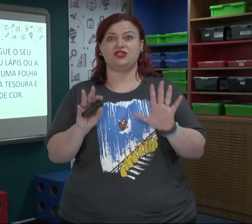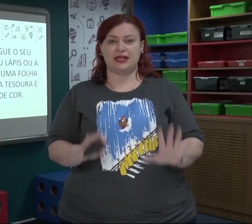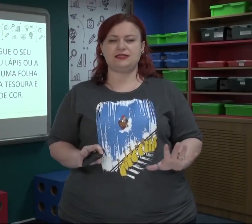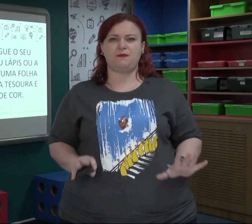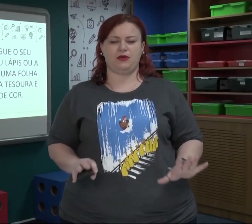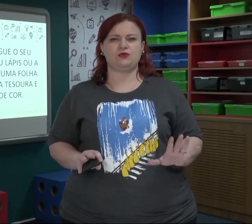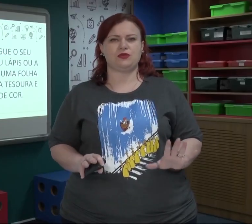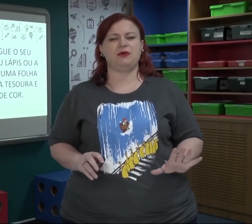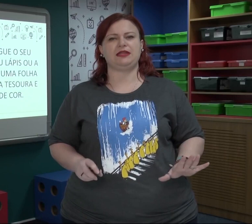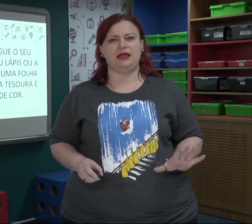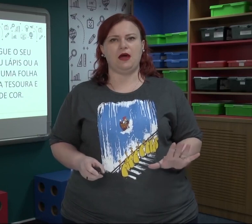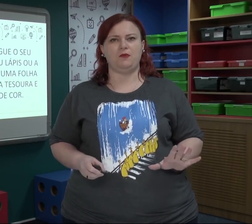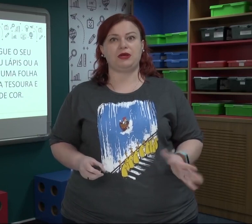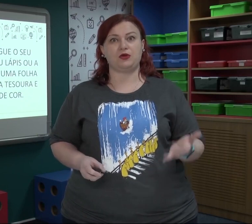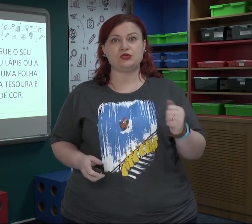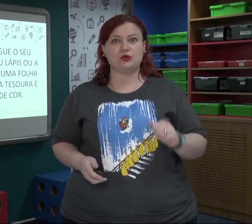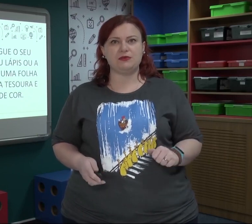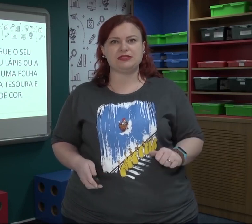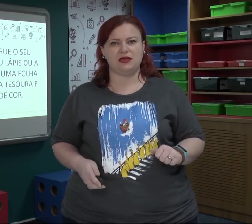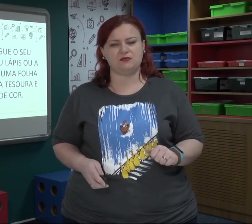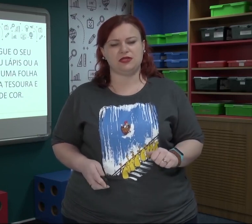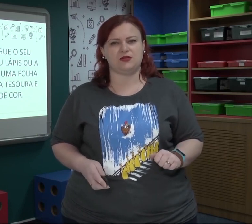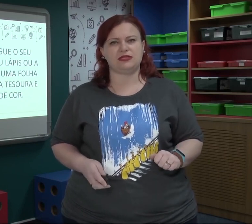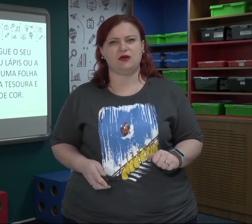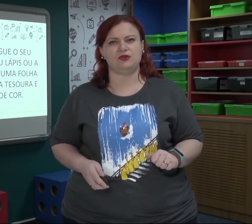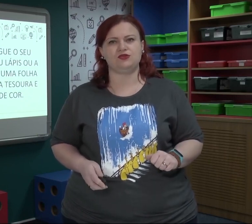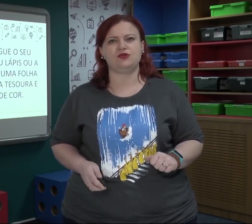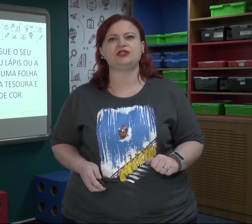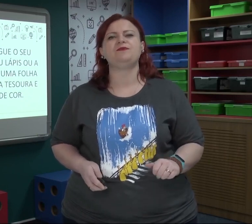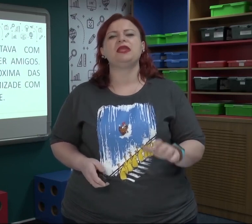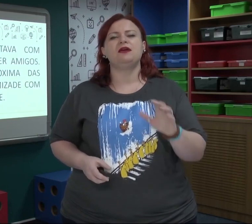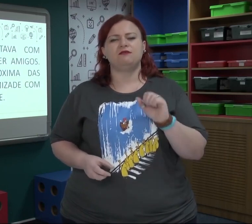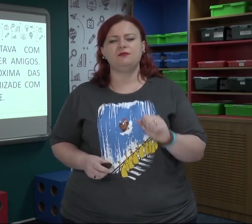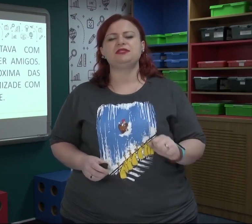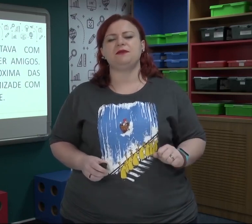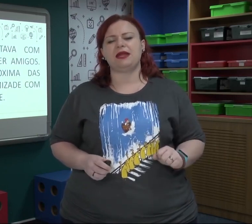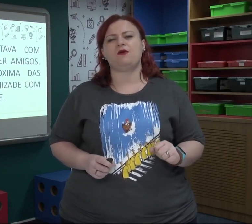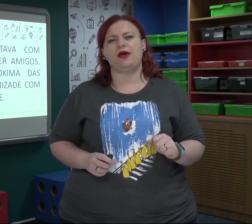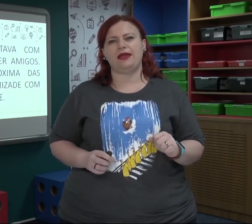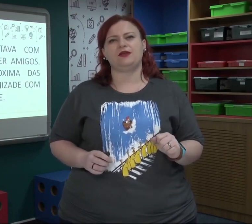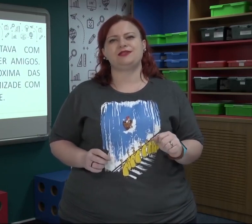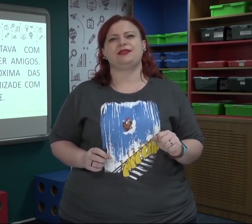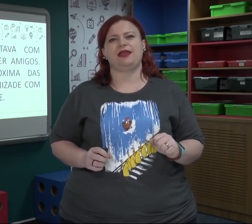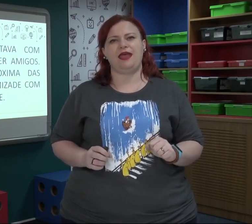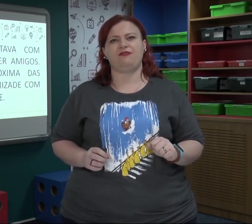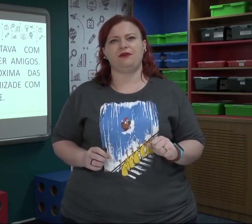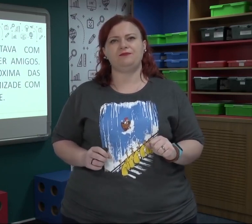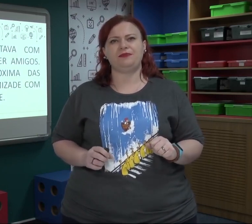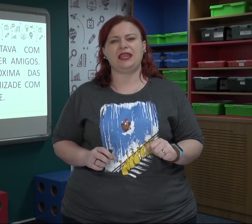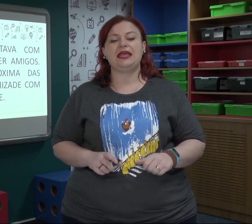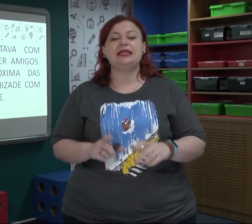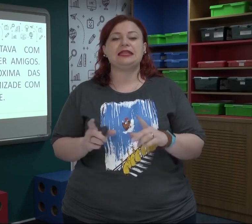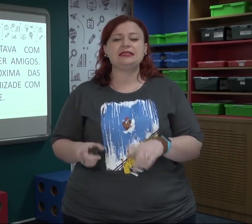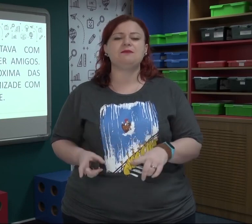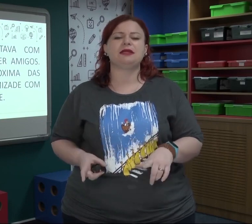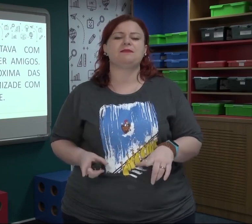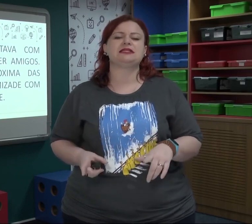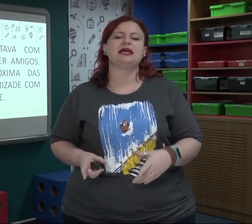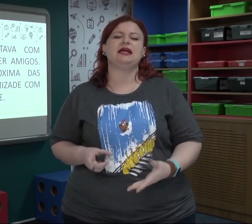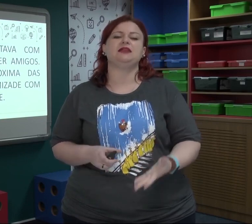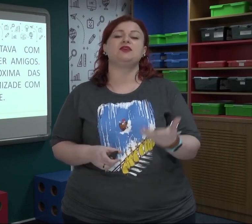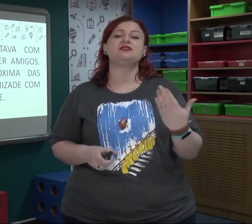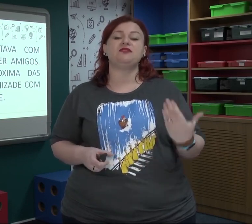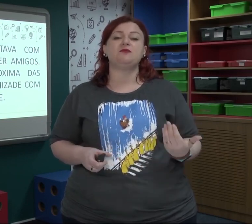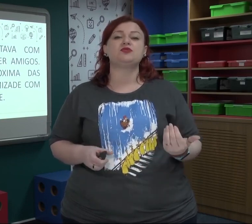Agora que você já separou o seu material para nós começarmos a nossa aula de hoje, vamos lembrar qual era a nossa tarefa? Na